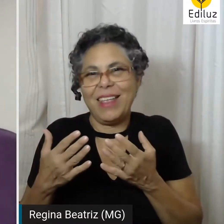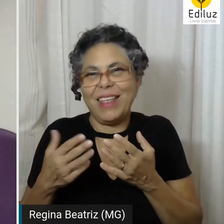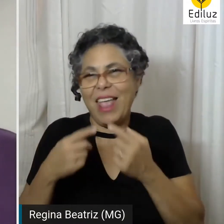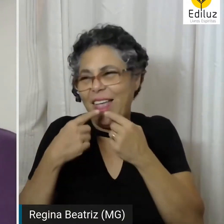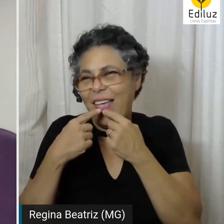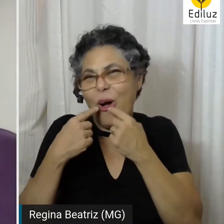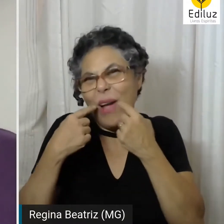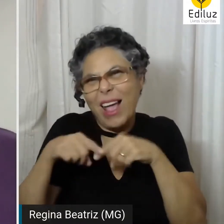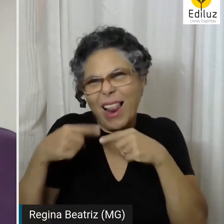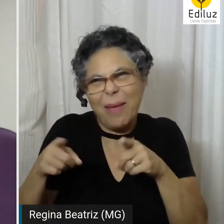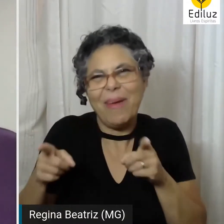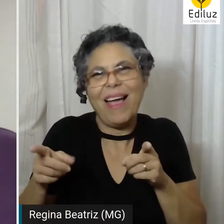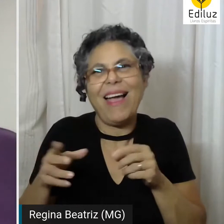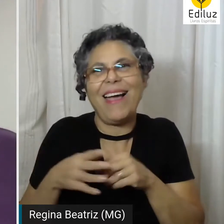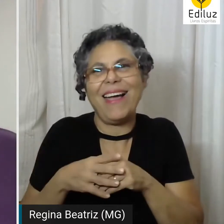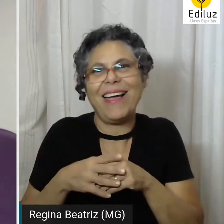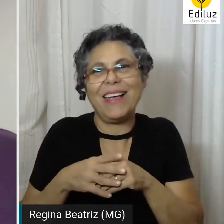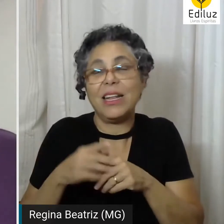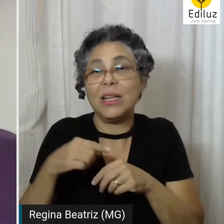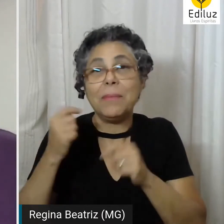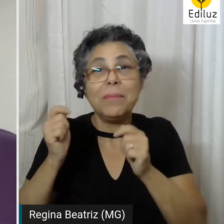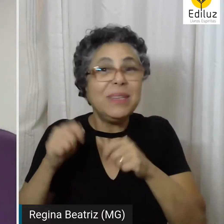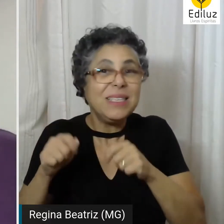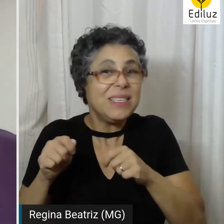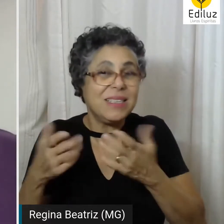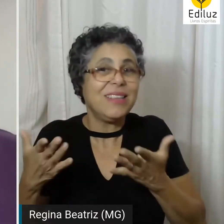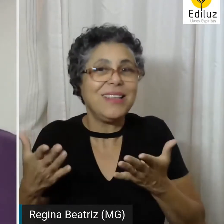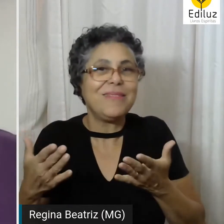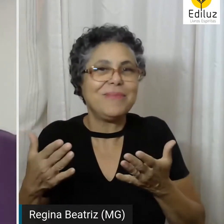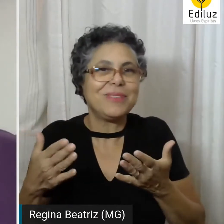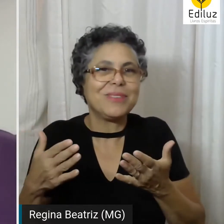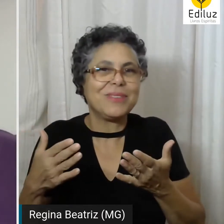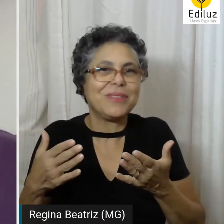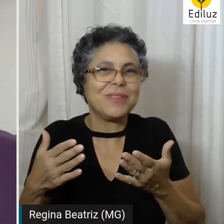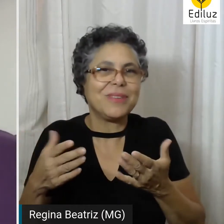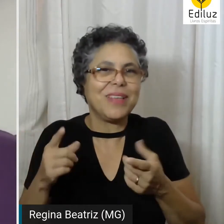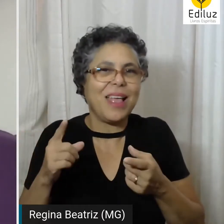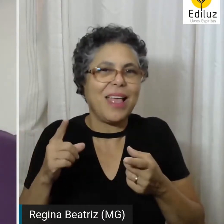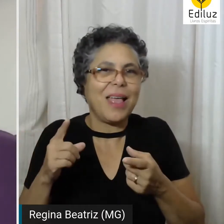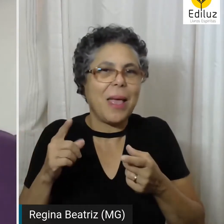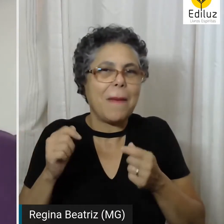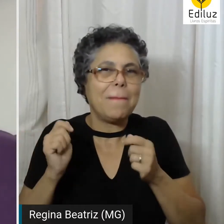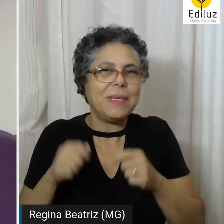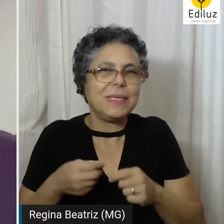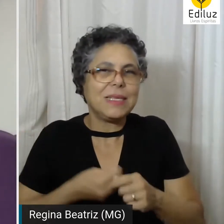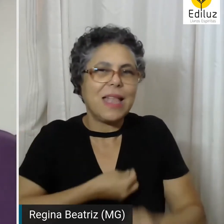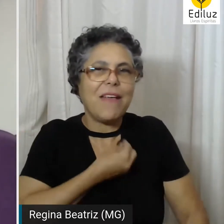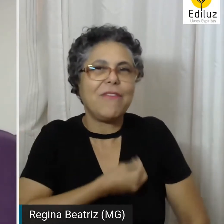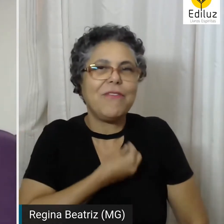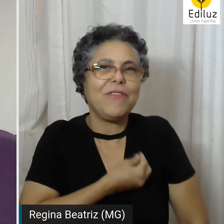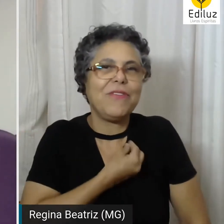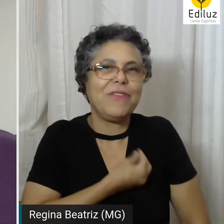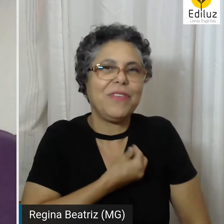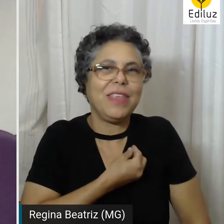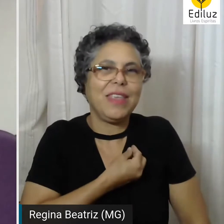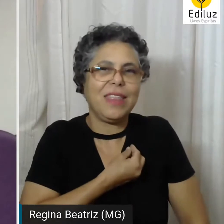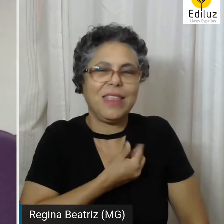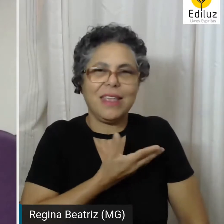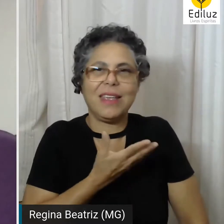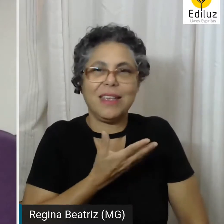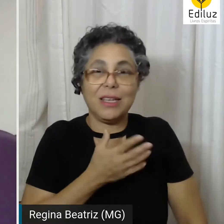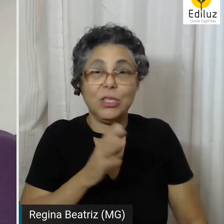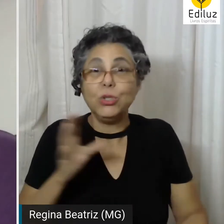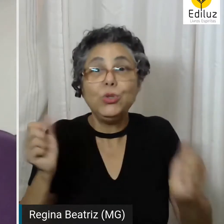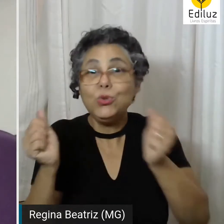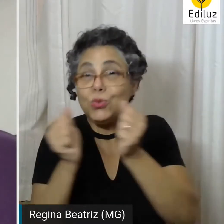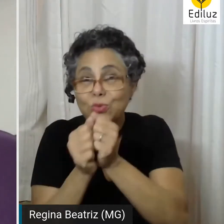reclames, aquilo que precisamos dos efeitos da vivência no coletivo